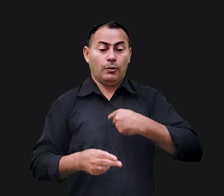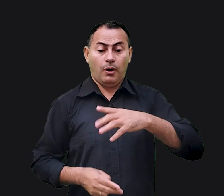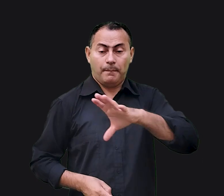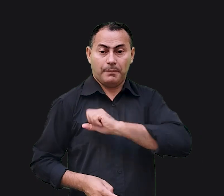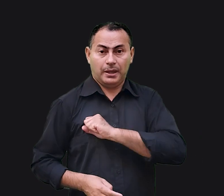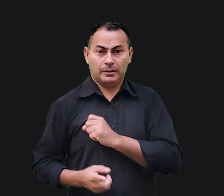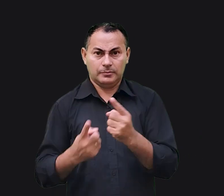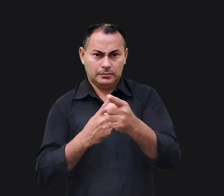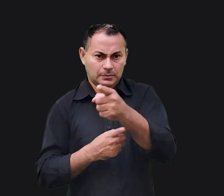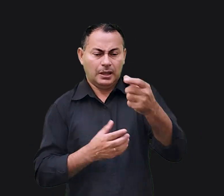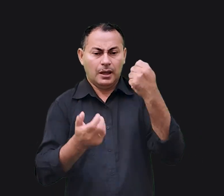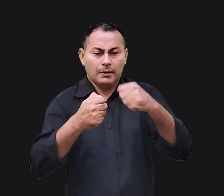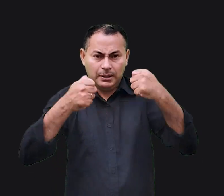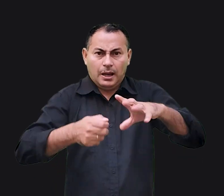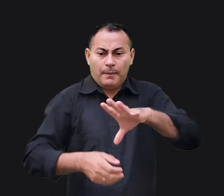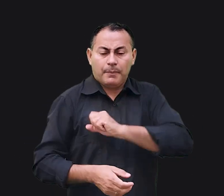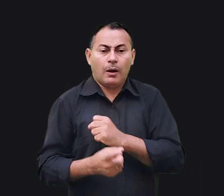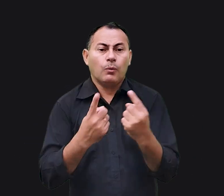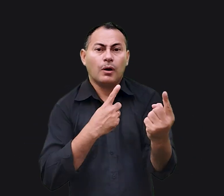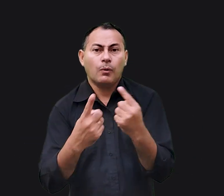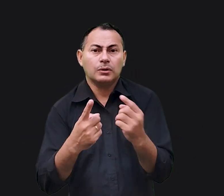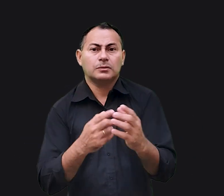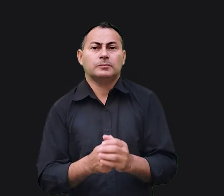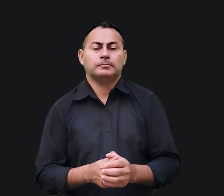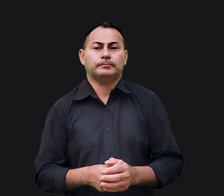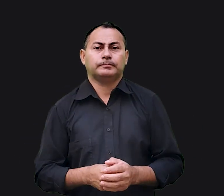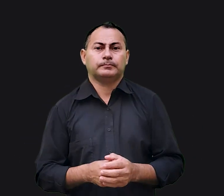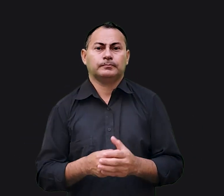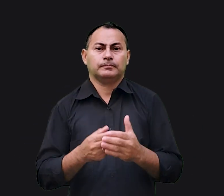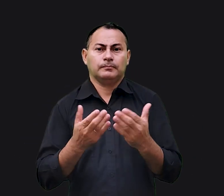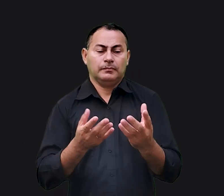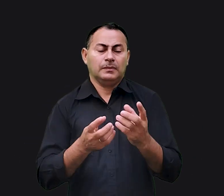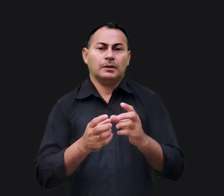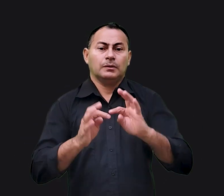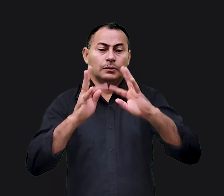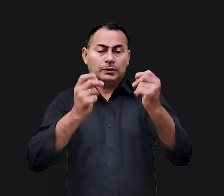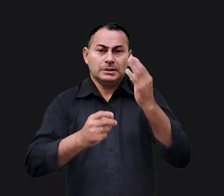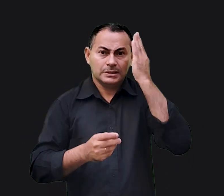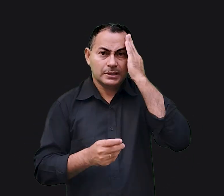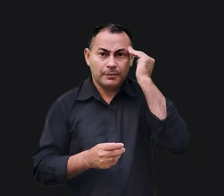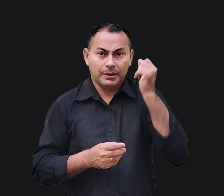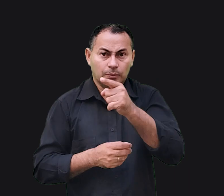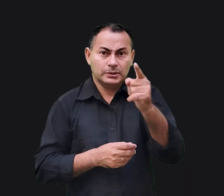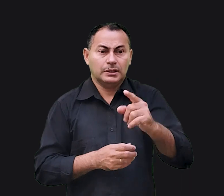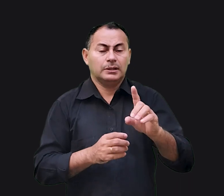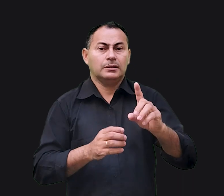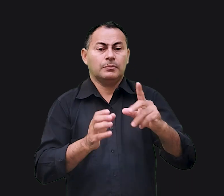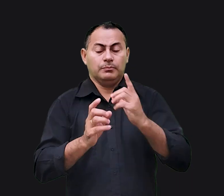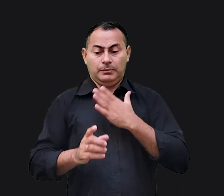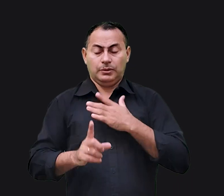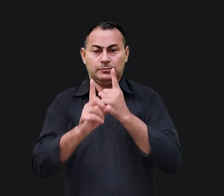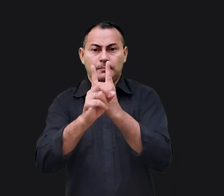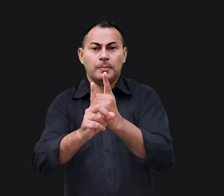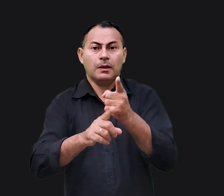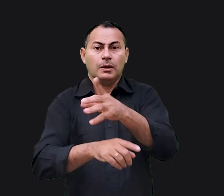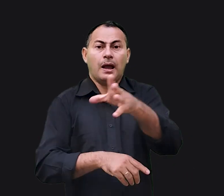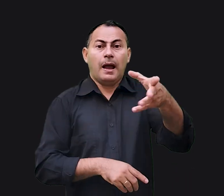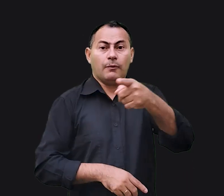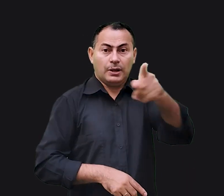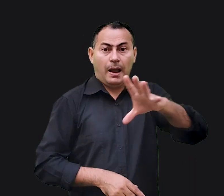amei, vocês devem amar-se uns aos outros. Com isso todos saberão que vocês são meus discípulos, se vocês se amarem uns